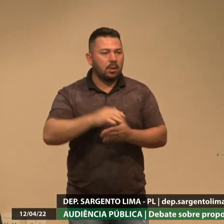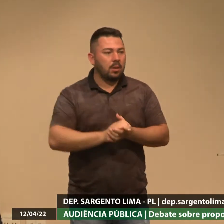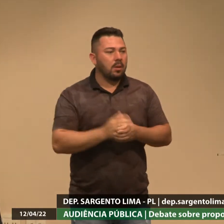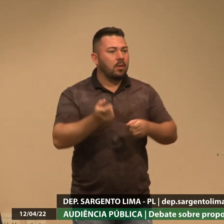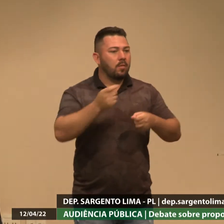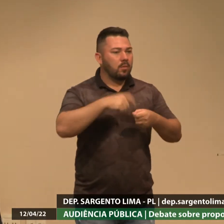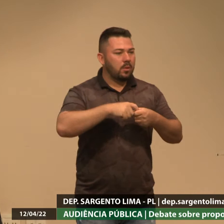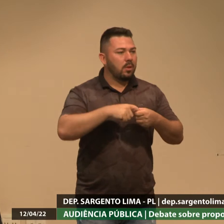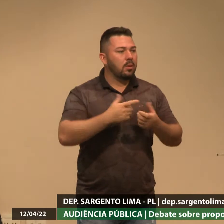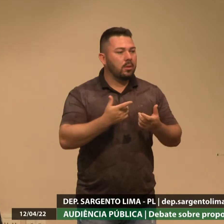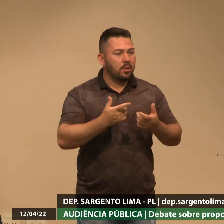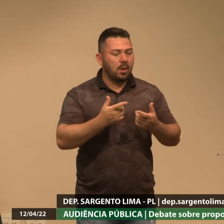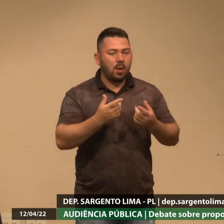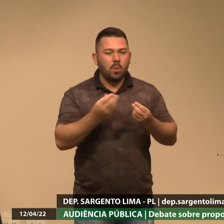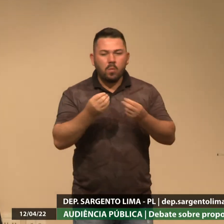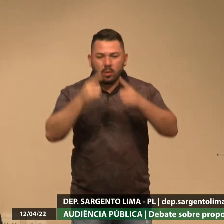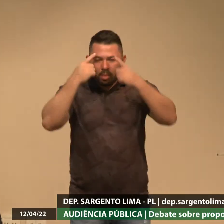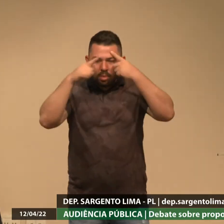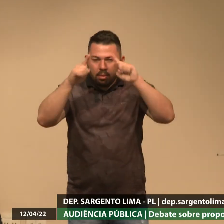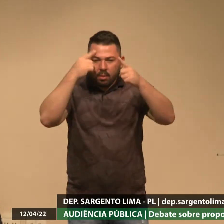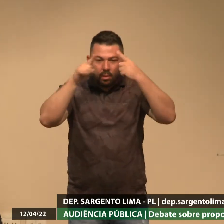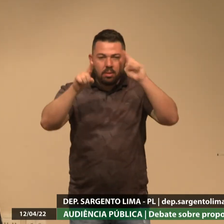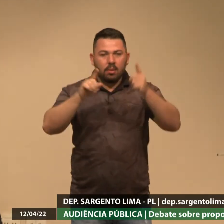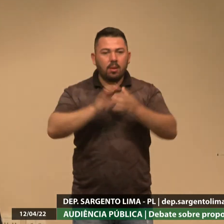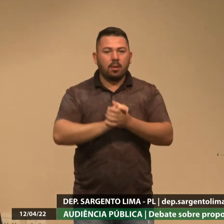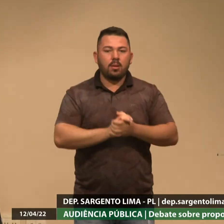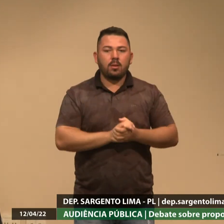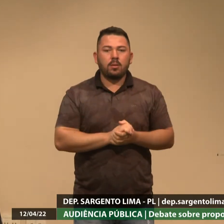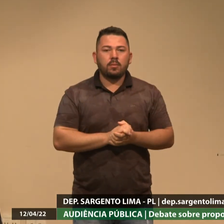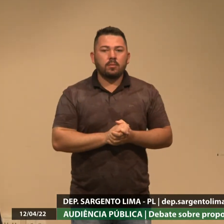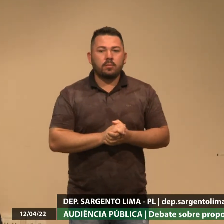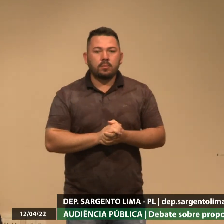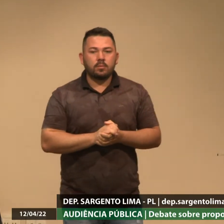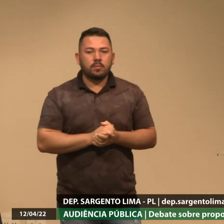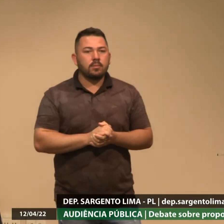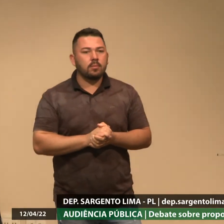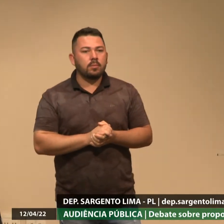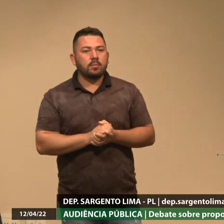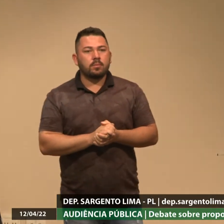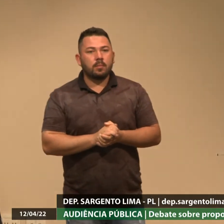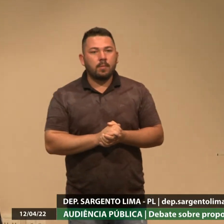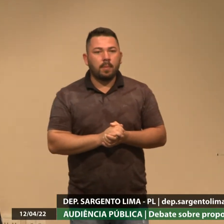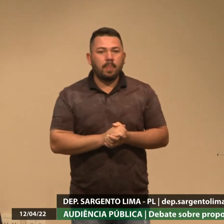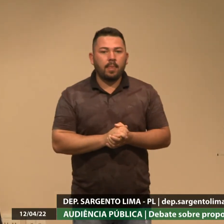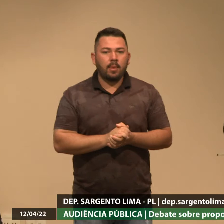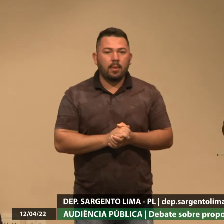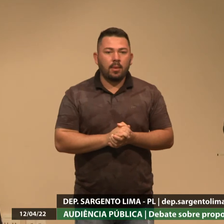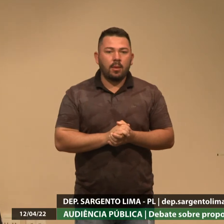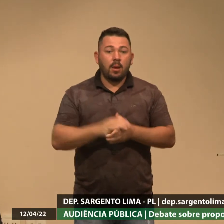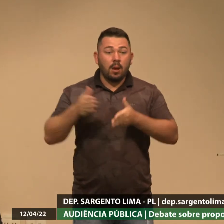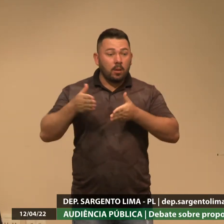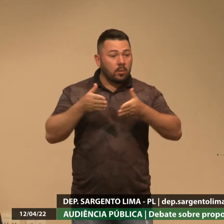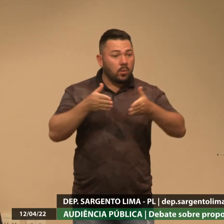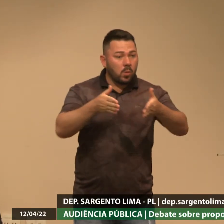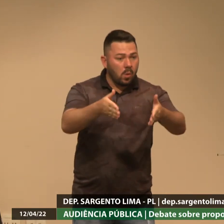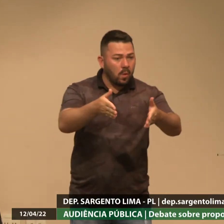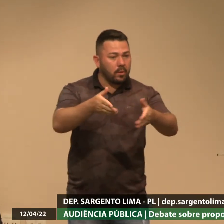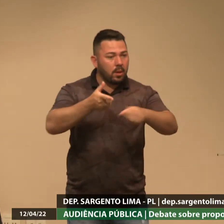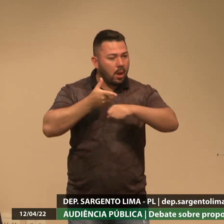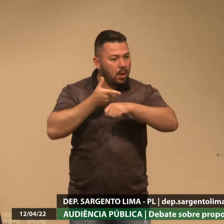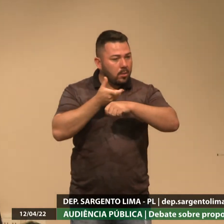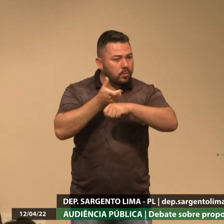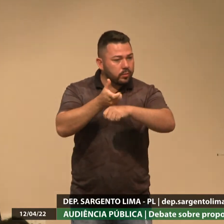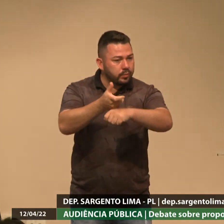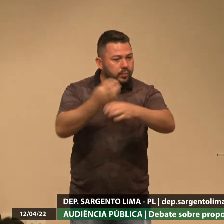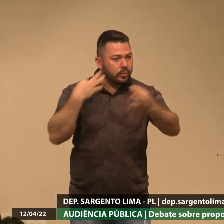voltaria com bornal cheio para casa e até nesse momento não se manifestou Qual é a rota Turística do Tiro gente